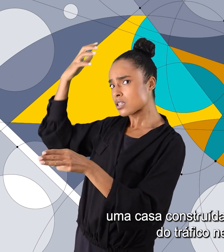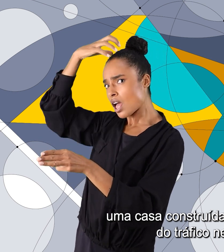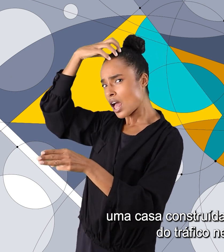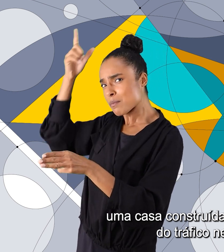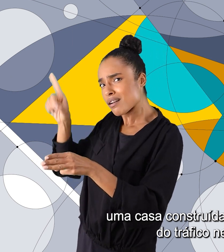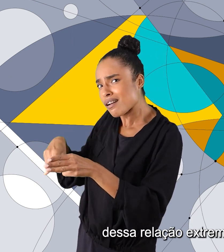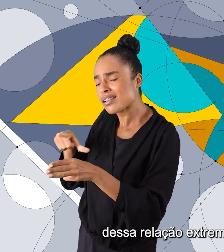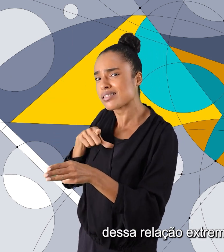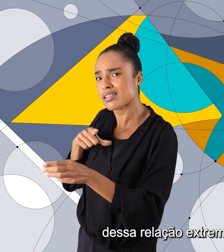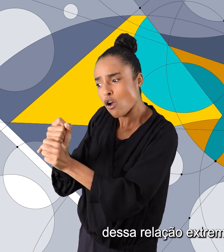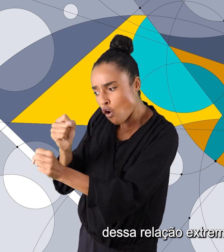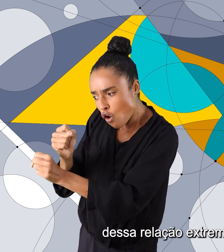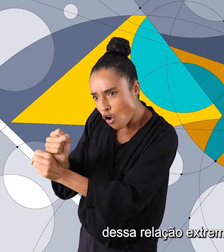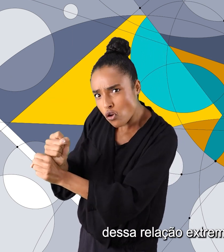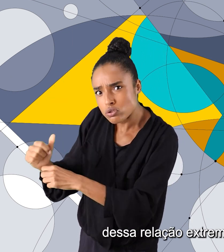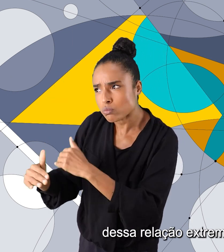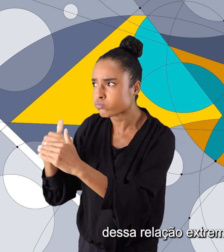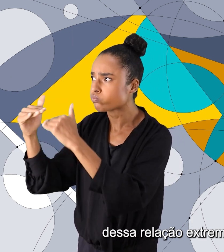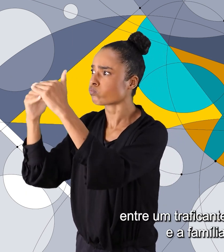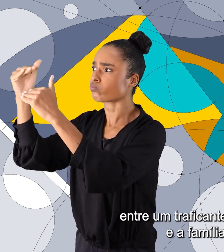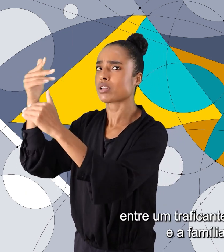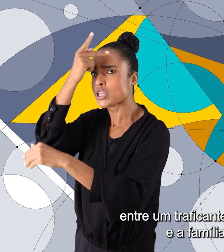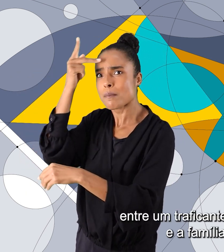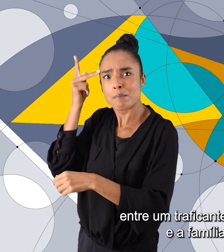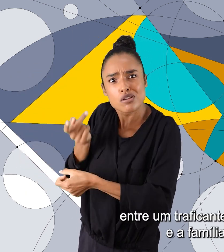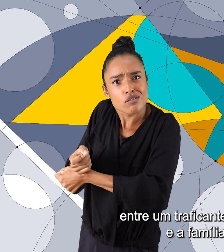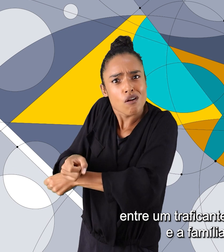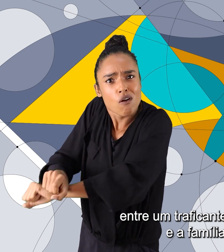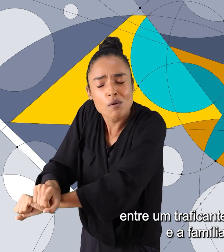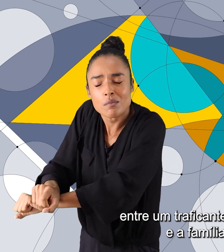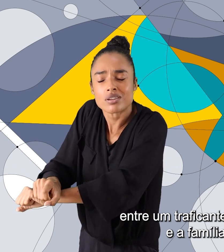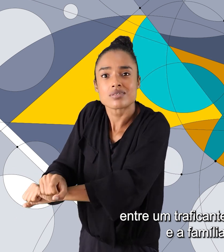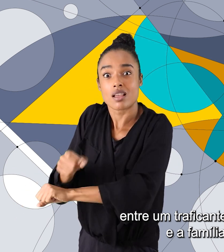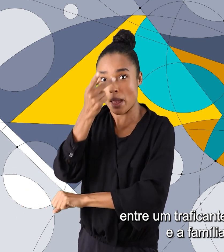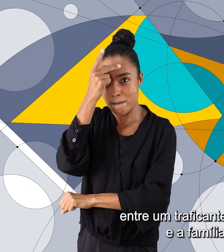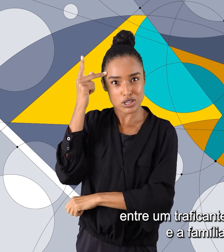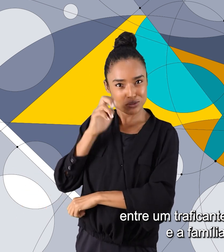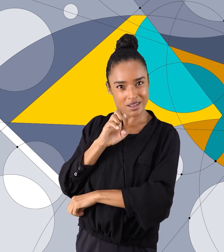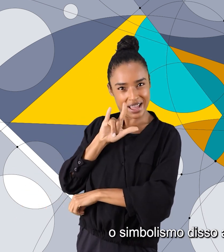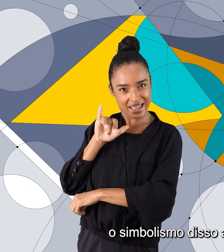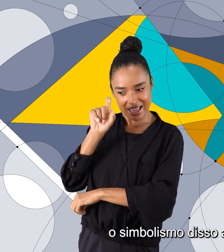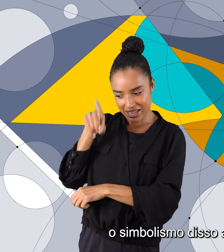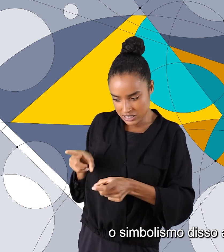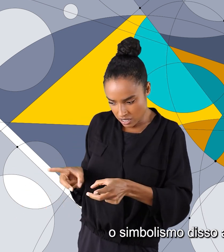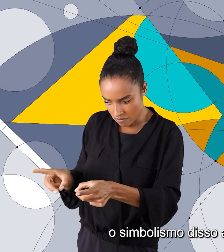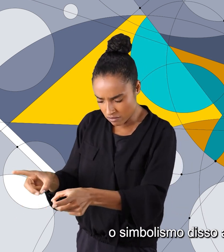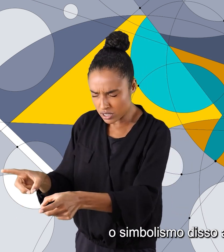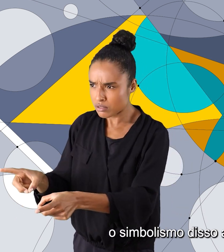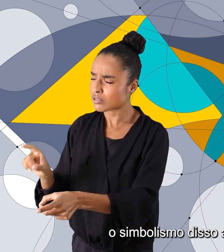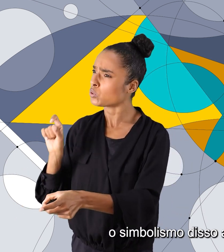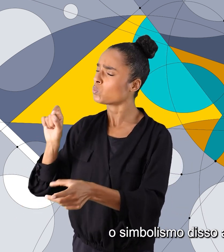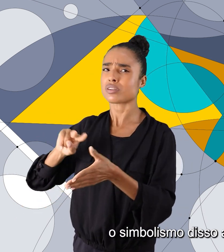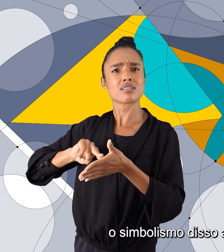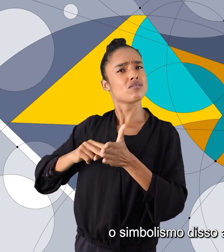tráfico negreiro, dessa relação extremamente próxima entre um traficante de escravos e a família real, o simbolismo